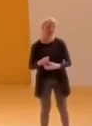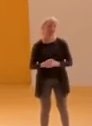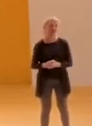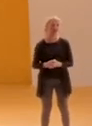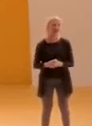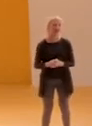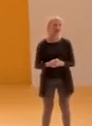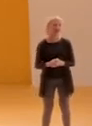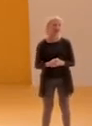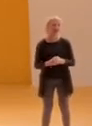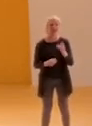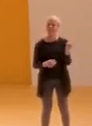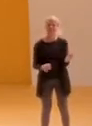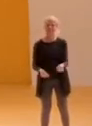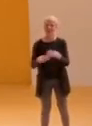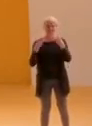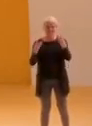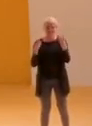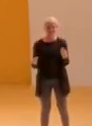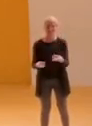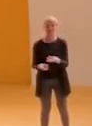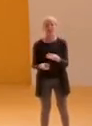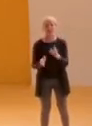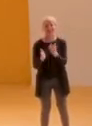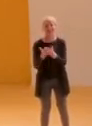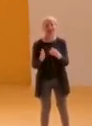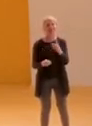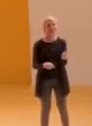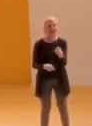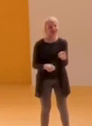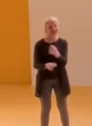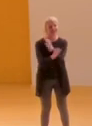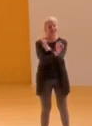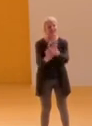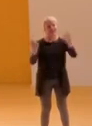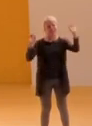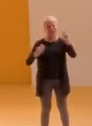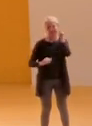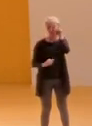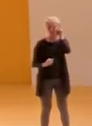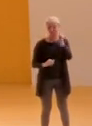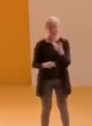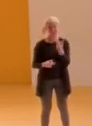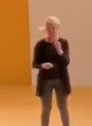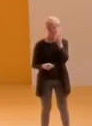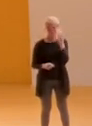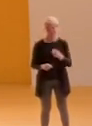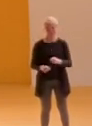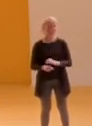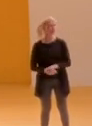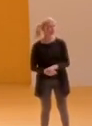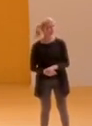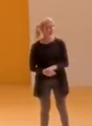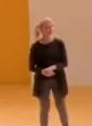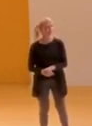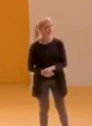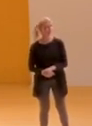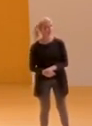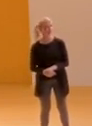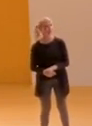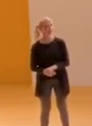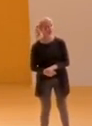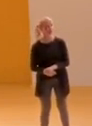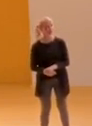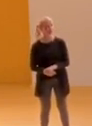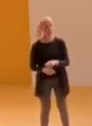najważniejszy element Wyzwolenia kobiet tak w ogóle w historii i to nie żart bo